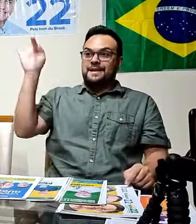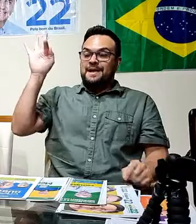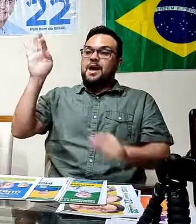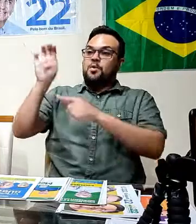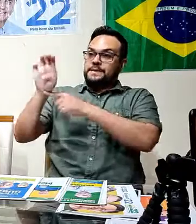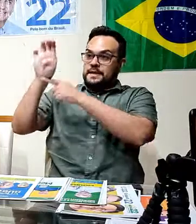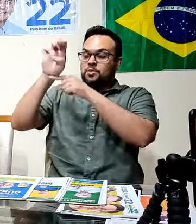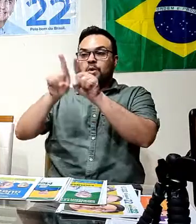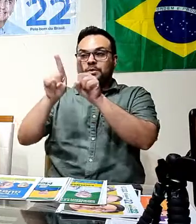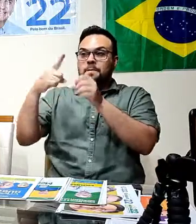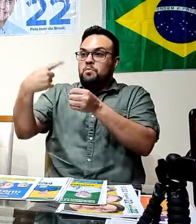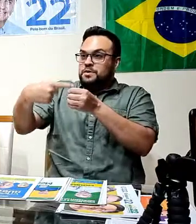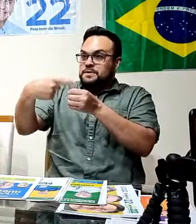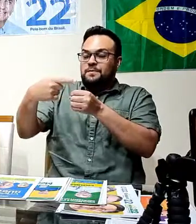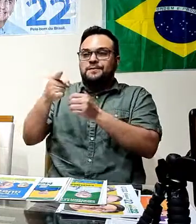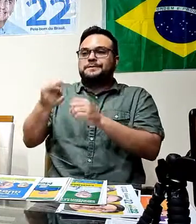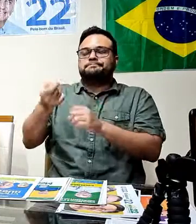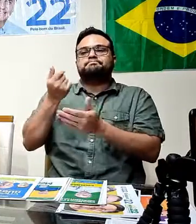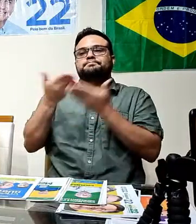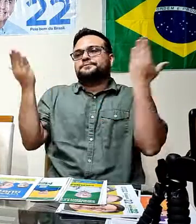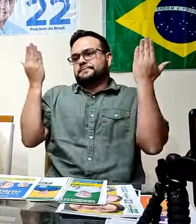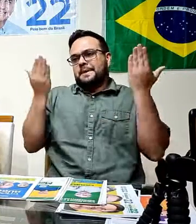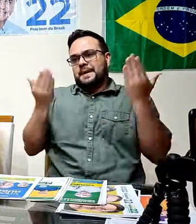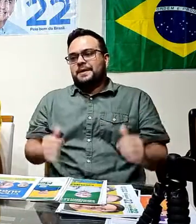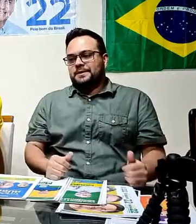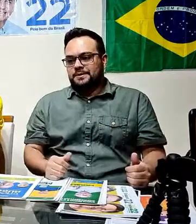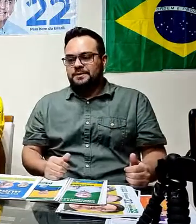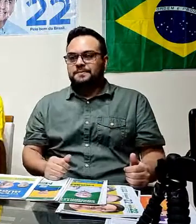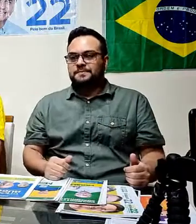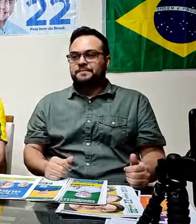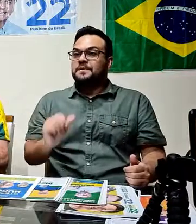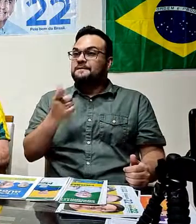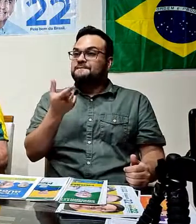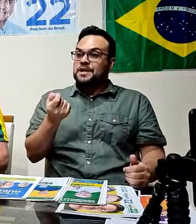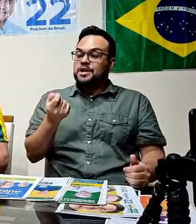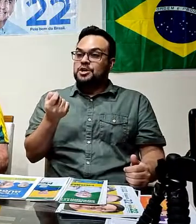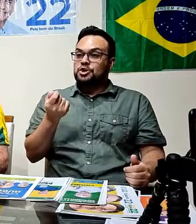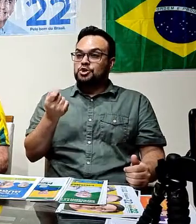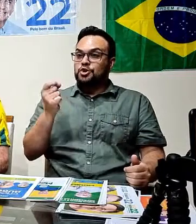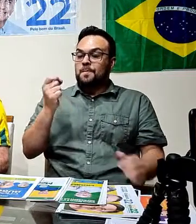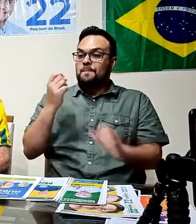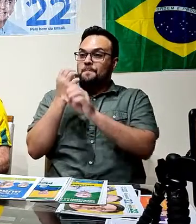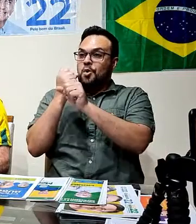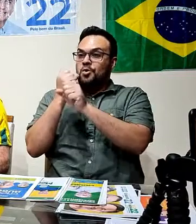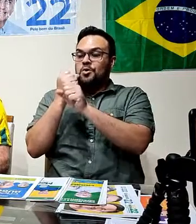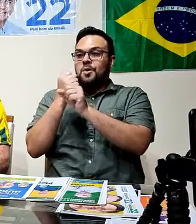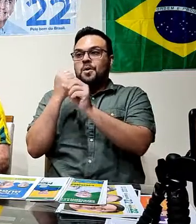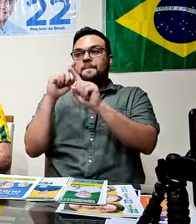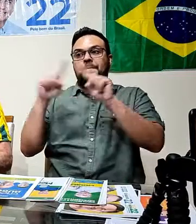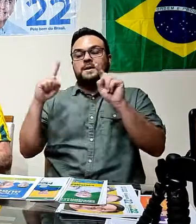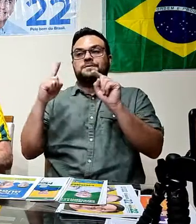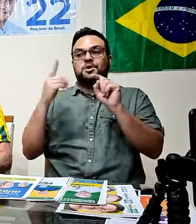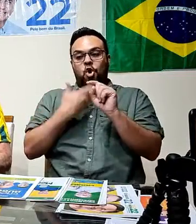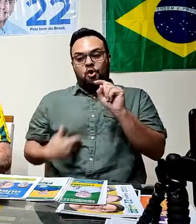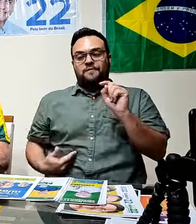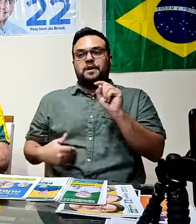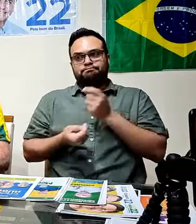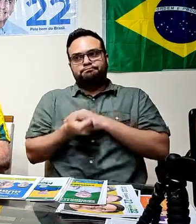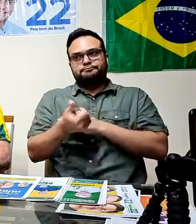Né? Você perde rapidamente aí, entrava nos 20 pontos, passamos para 40. Uma ajuda